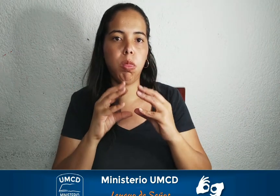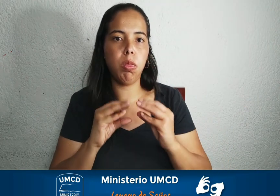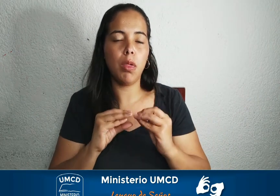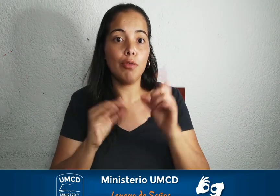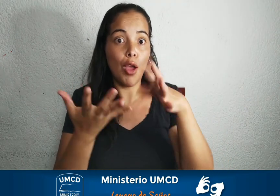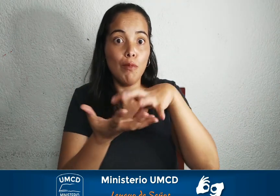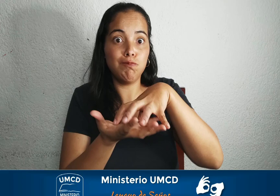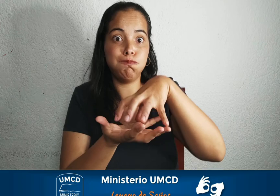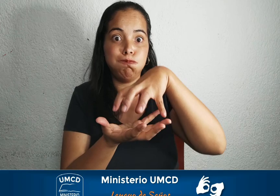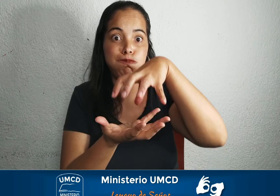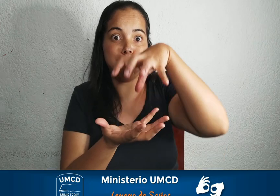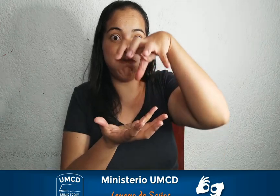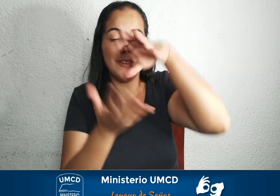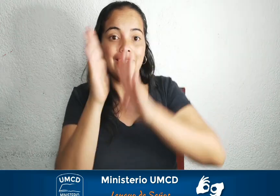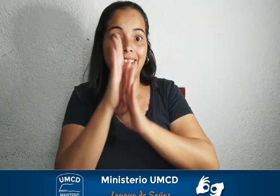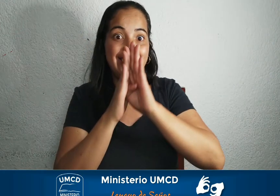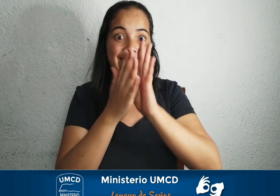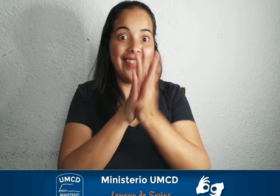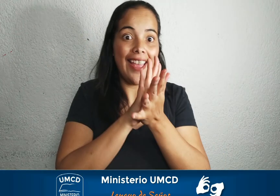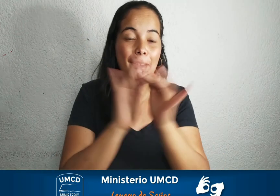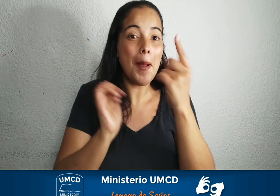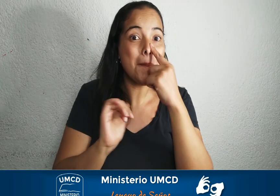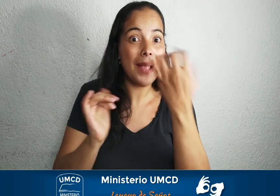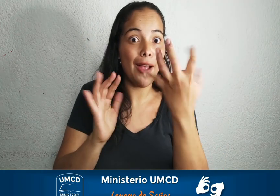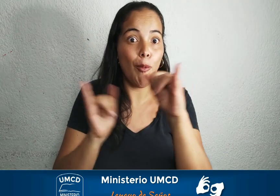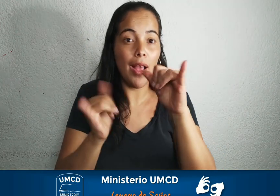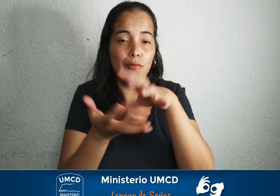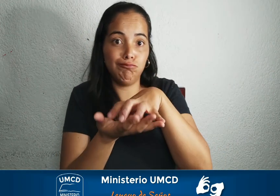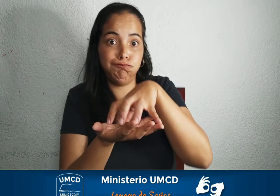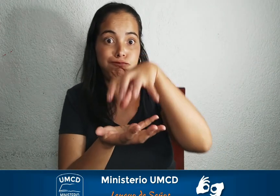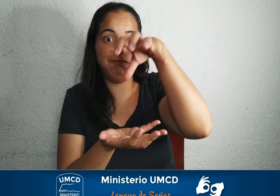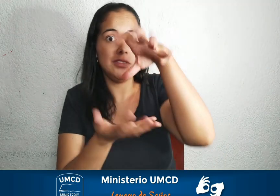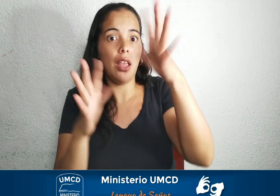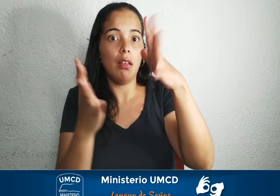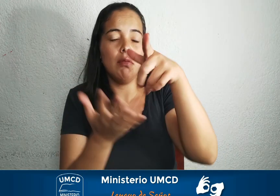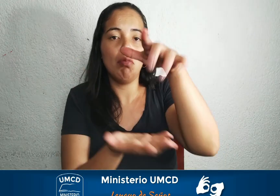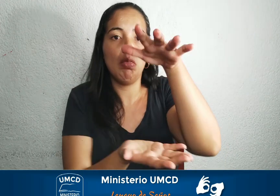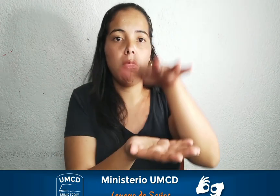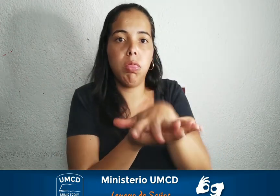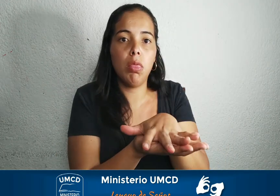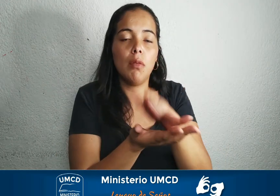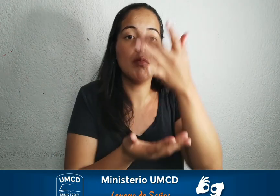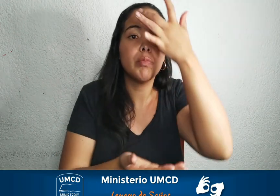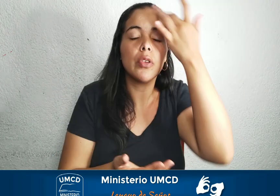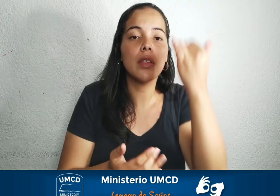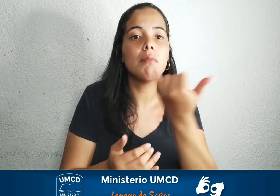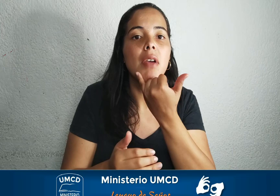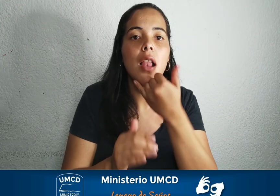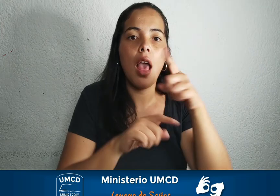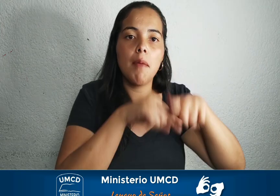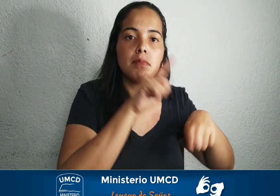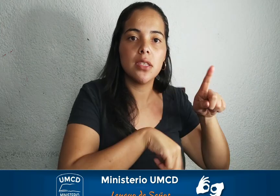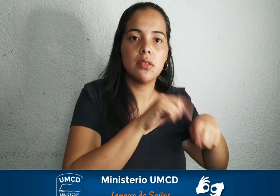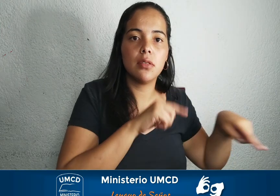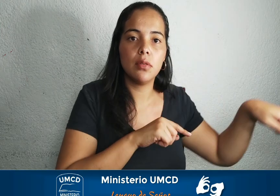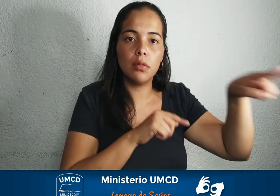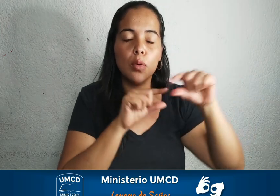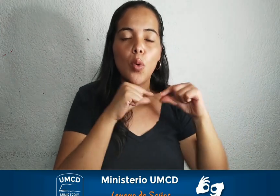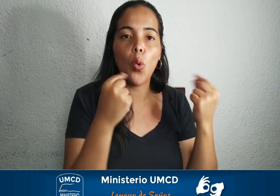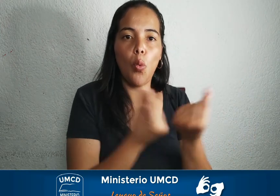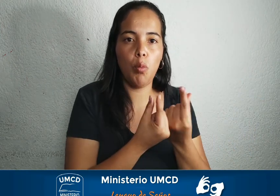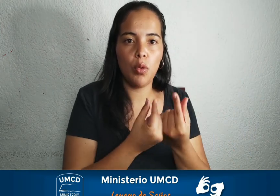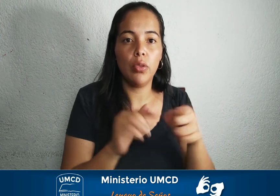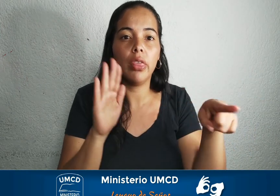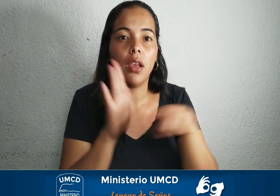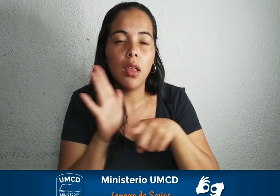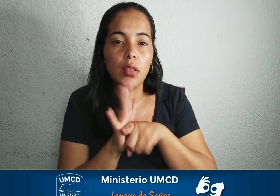inicialmente afectado en su manera de percibir las cosas. Siempre escuchar buenos mensajes ayuda